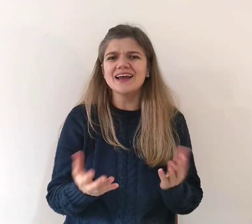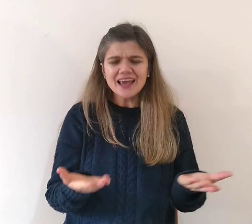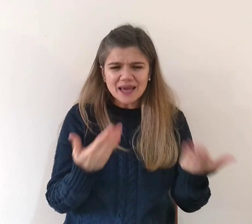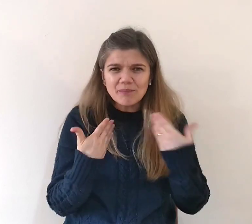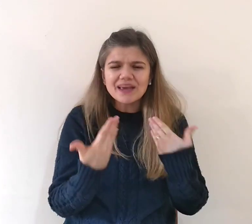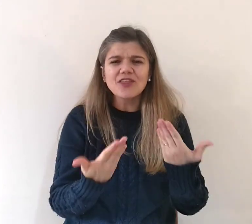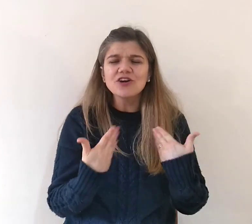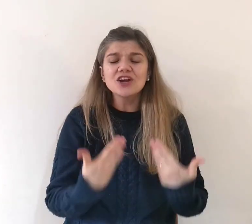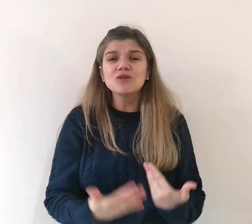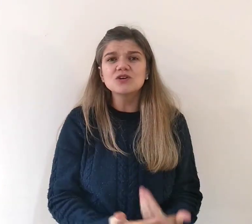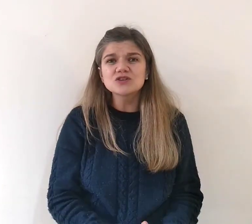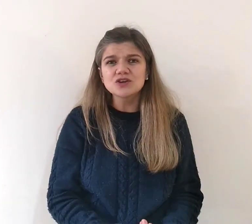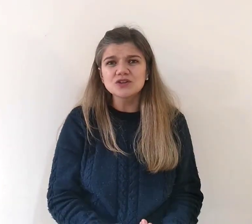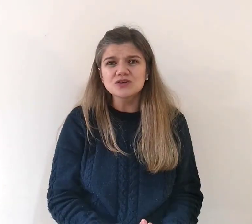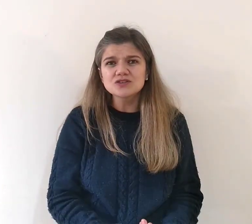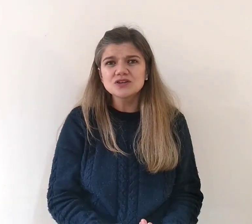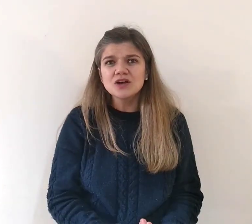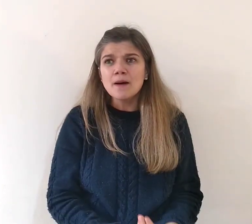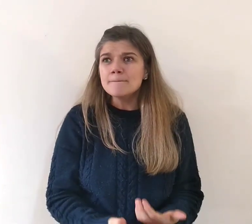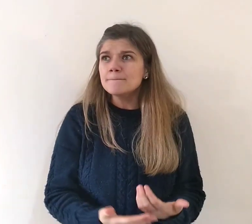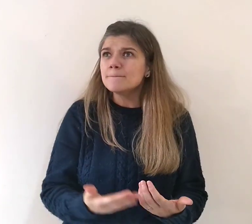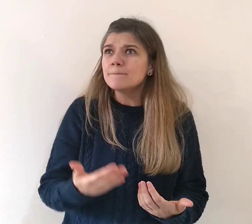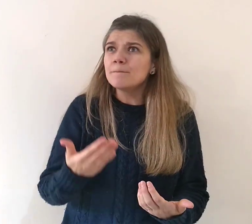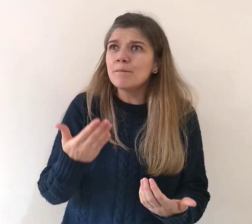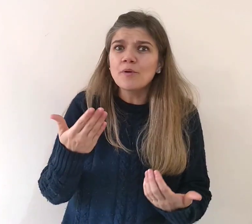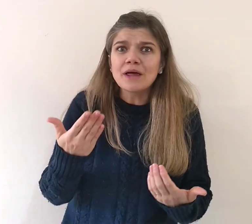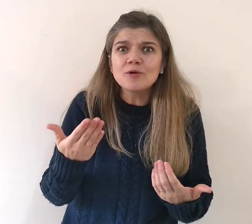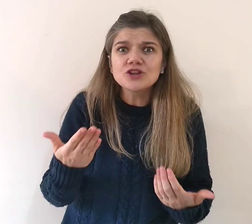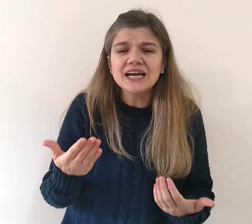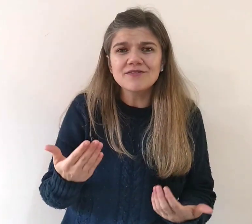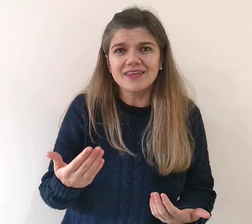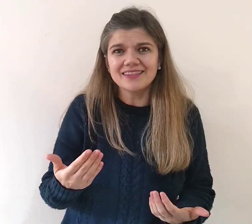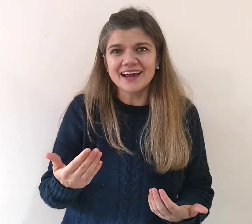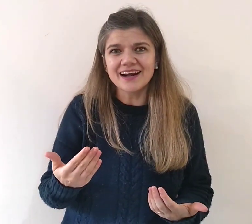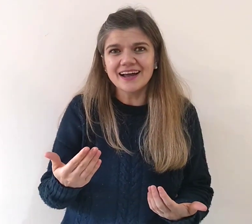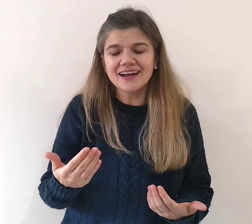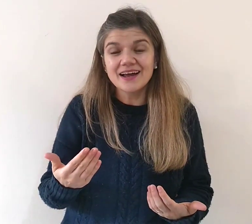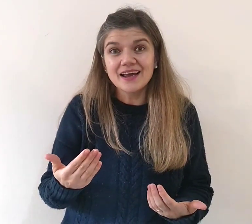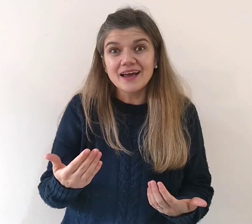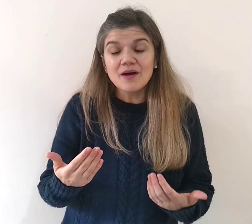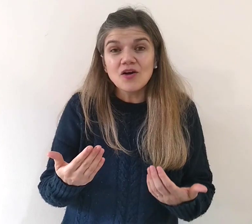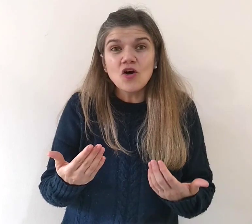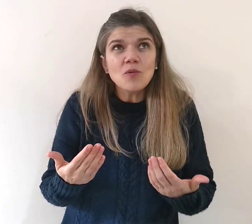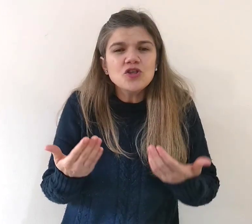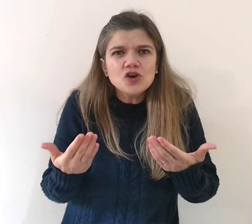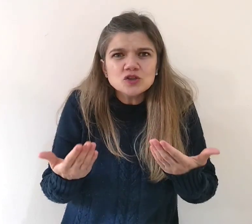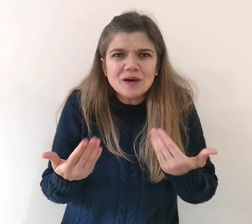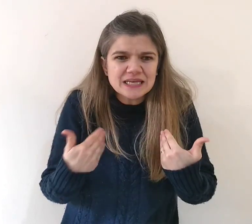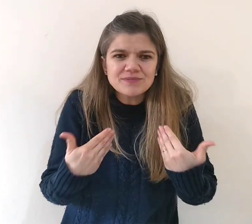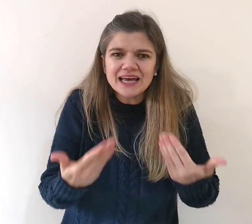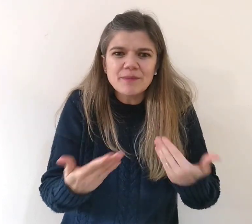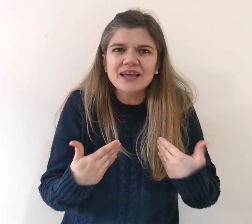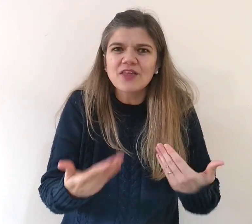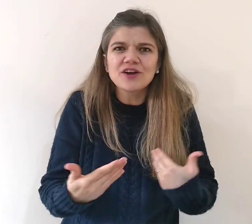que pecadores como nosotros podamos tener vida eterna? ¿Cómo Dios va a aceptar a pecadores